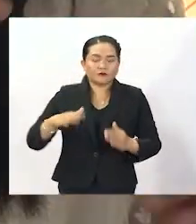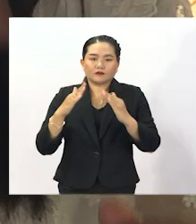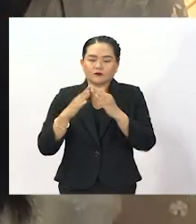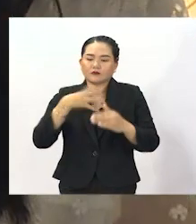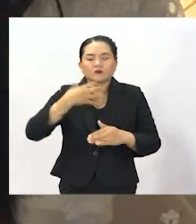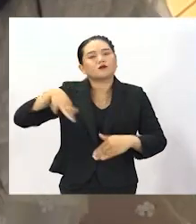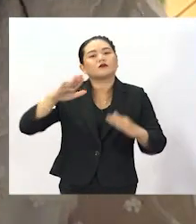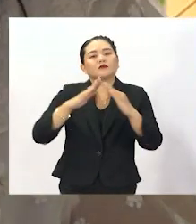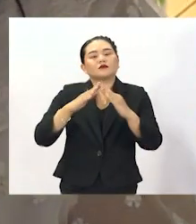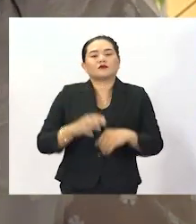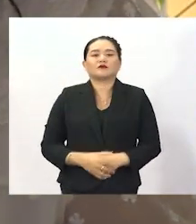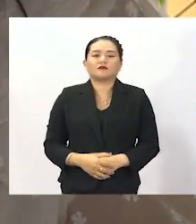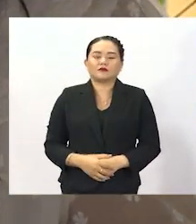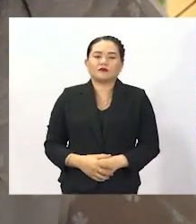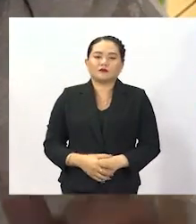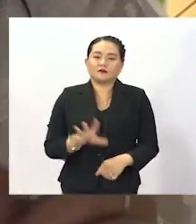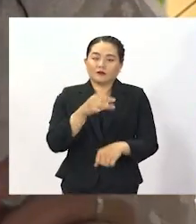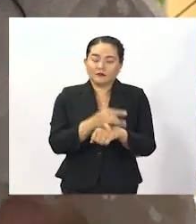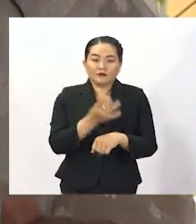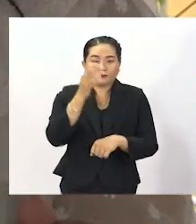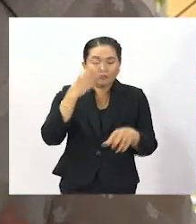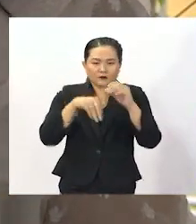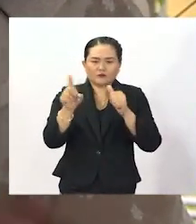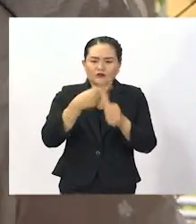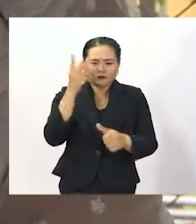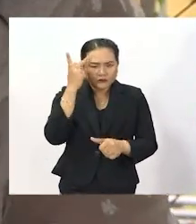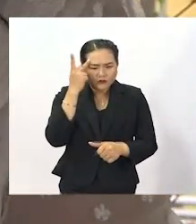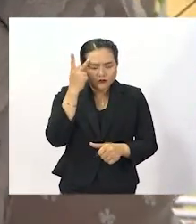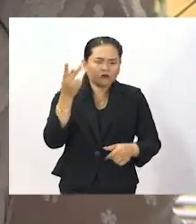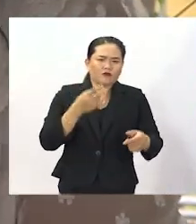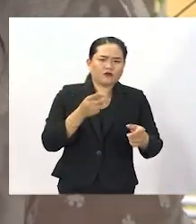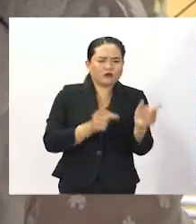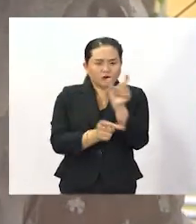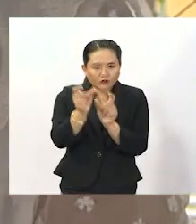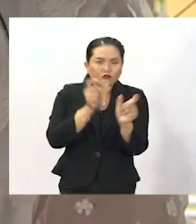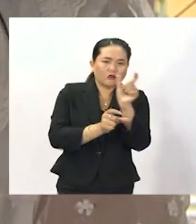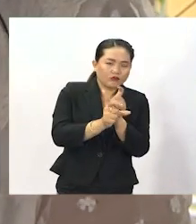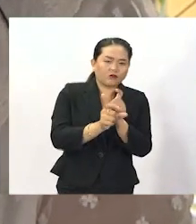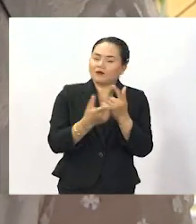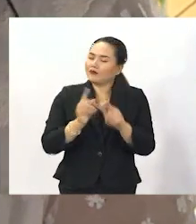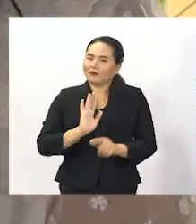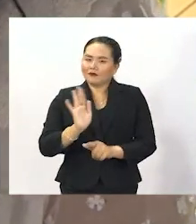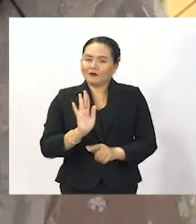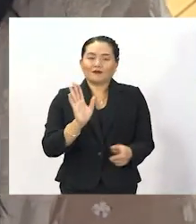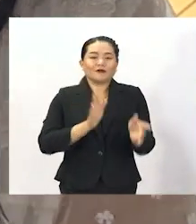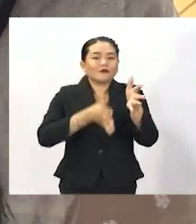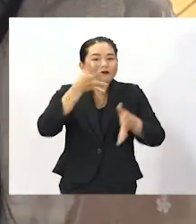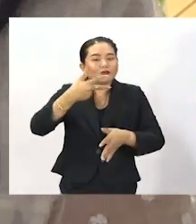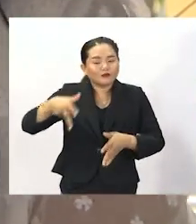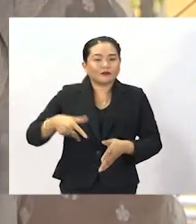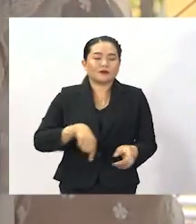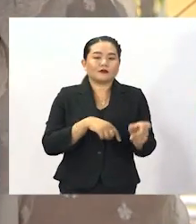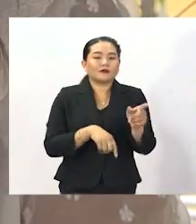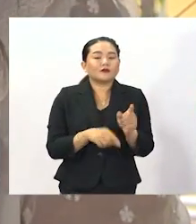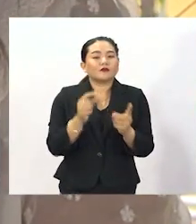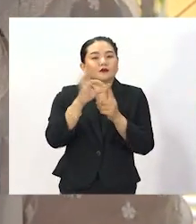ចង់ទៅអញ្ចឹងយើងពេលដែលយើងរៀនដំបងរួចយើងគិតថាសញ្ញានឹងត្រឡប់ត្រលិនប៉ុន្តែអត់ទេភាសាសញ្ញានឹងគឺទៅតាមវេយ្យា